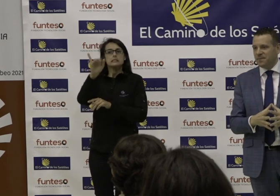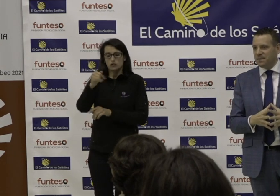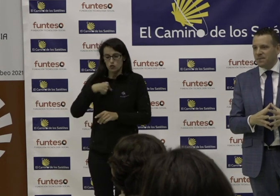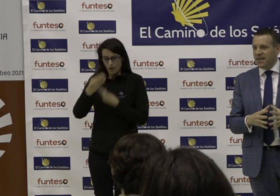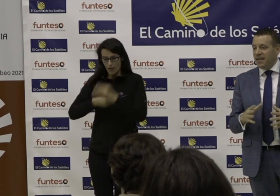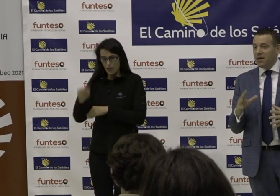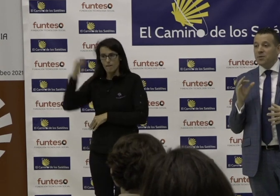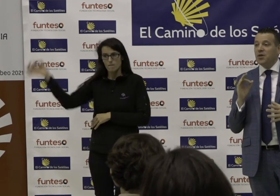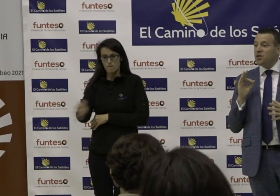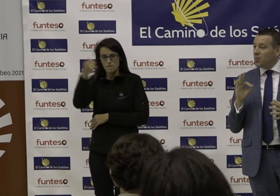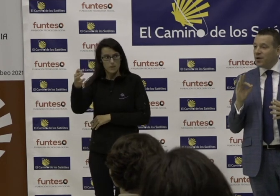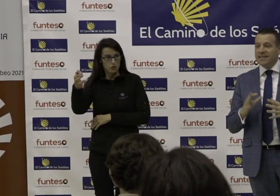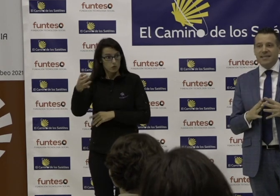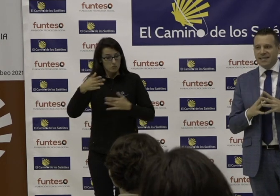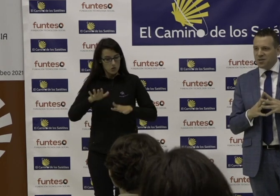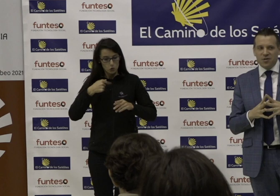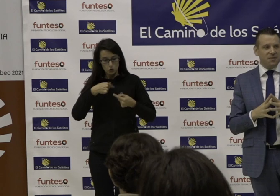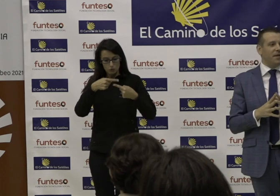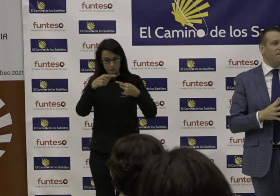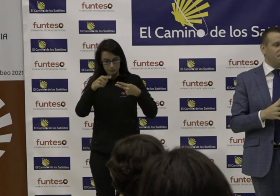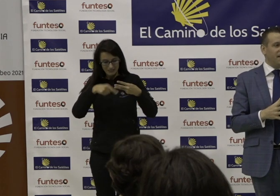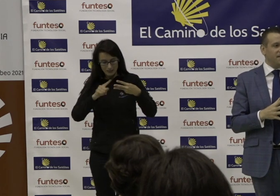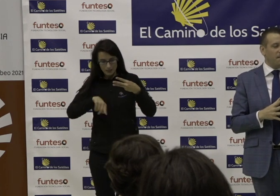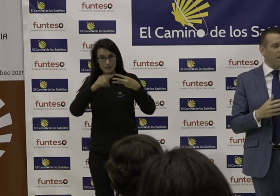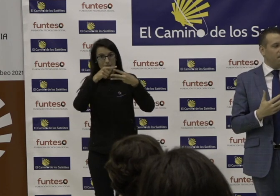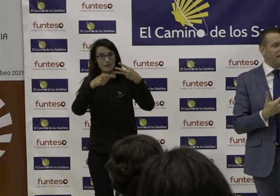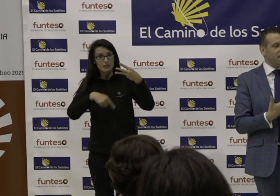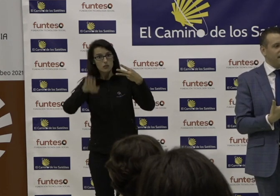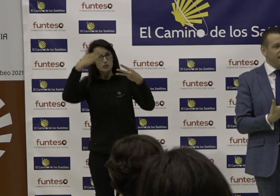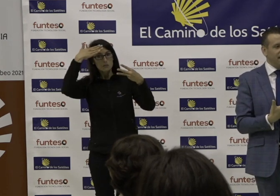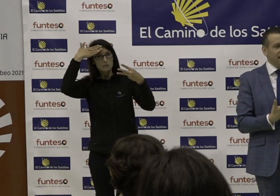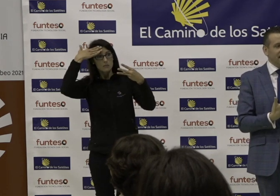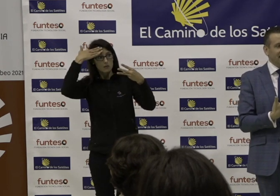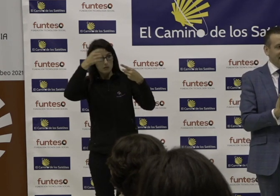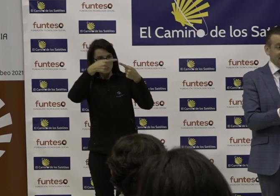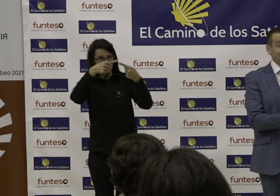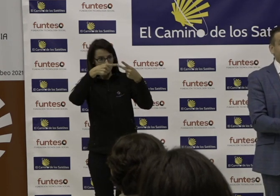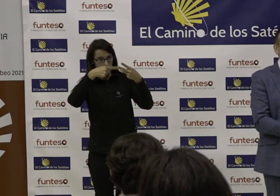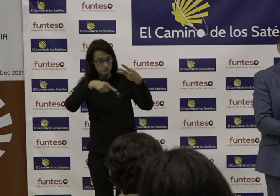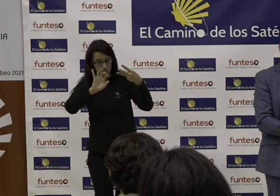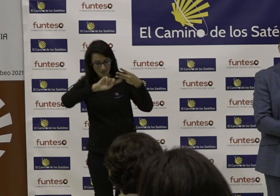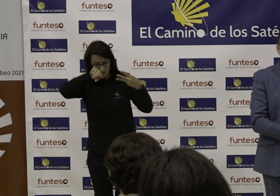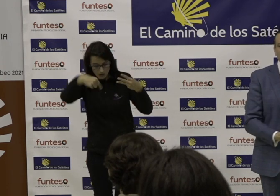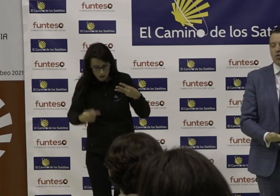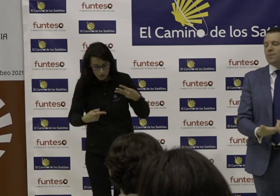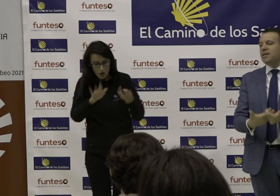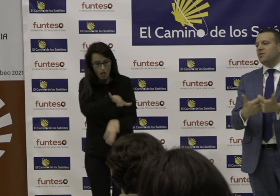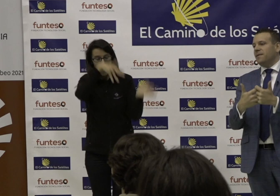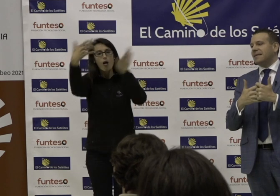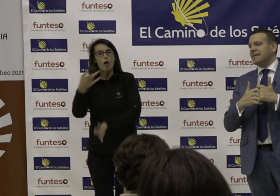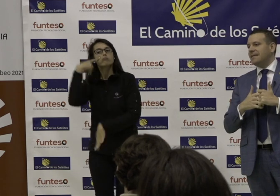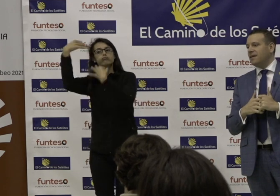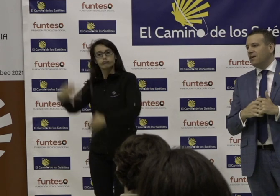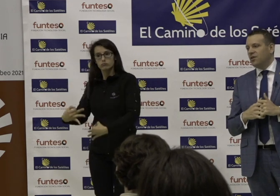realizar. En el momento que tú pones esas 3 cosas principales, vas a ver que las realizas y tú